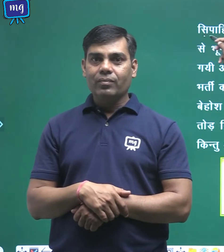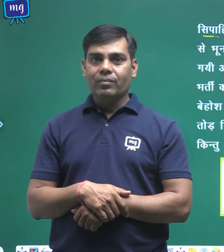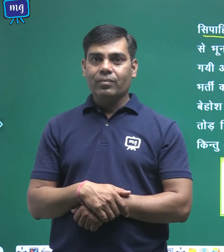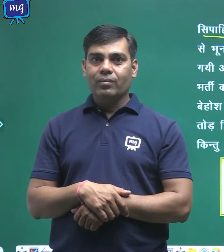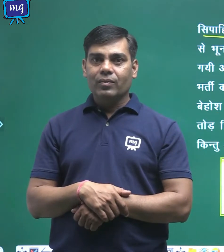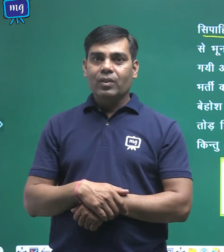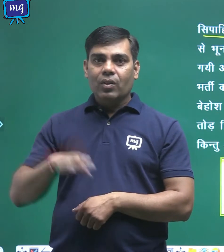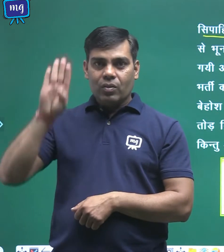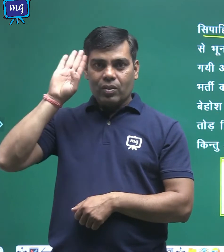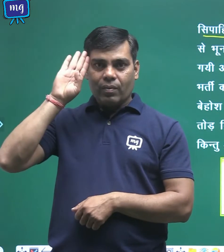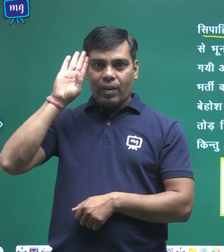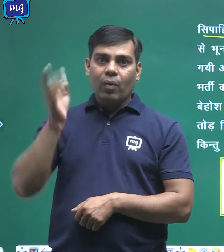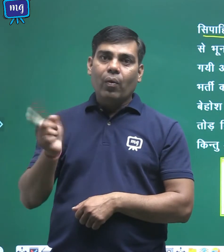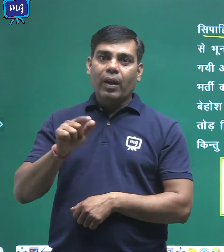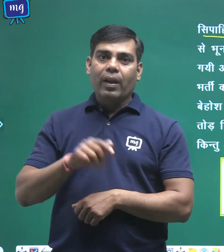सिपाहियों ने